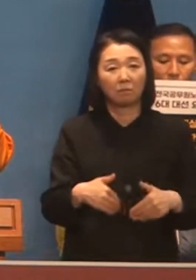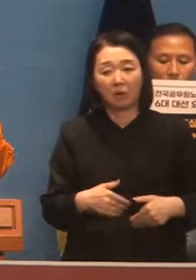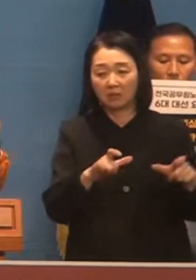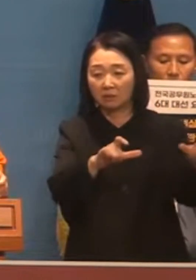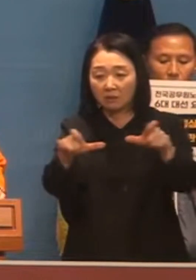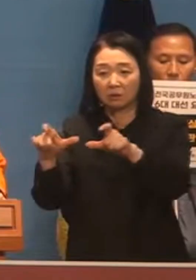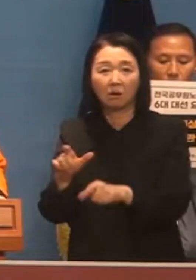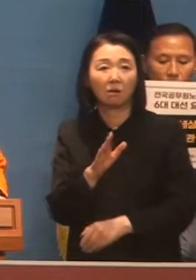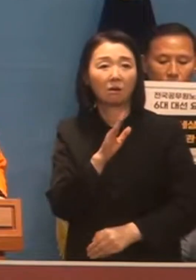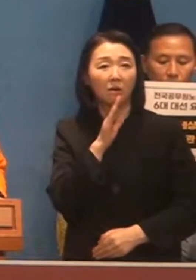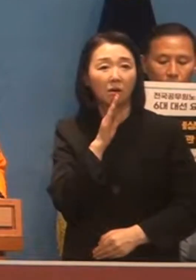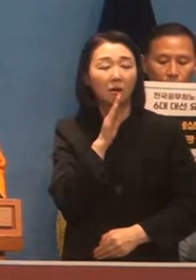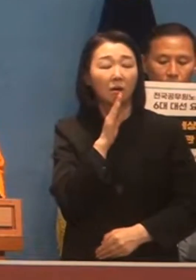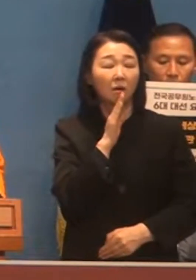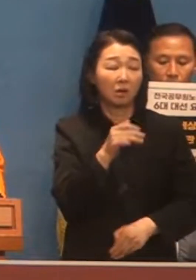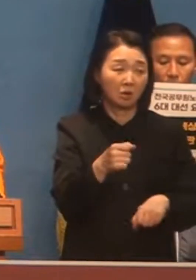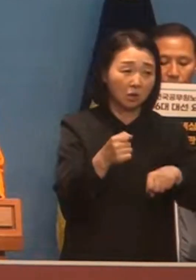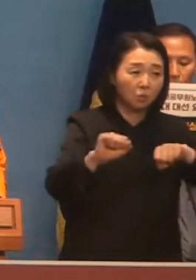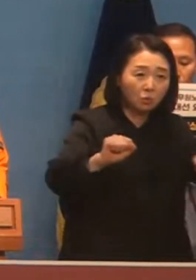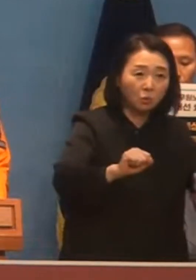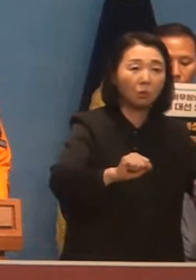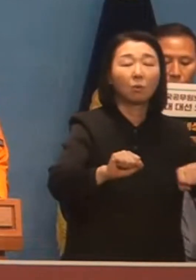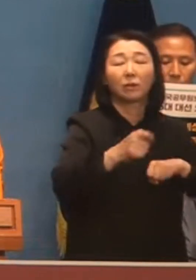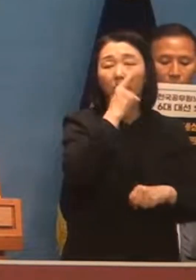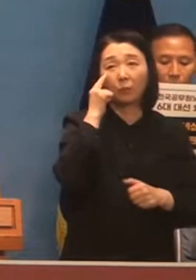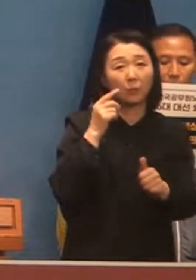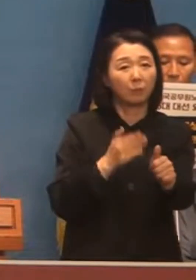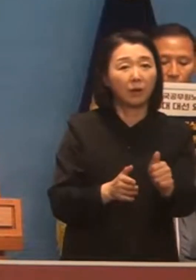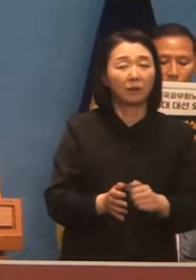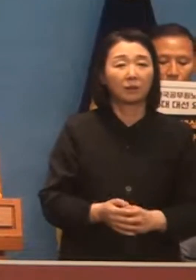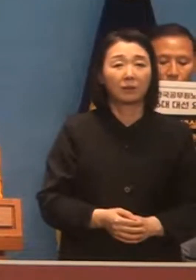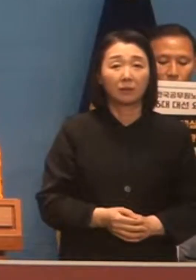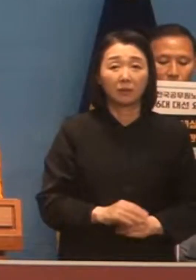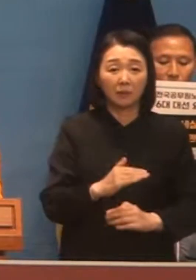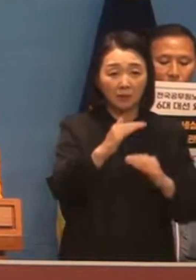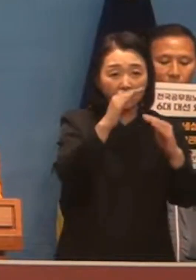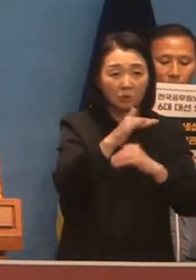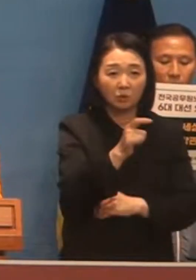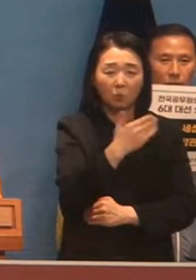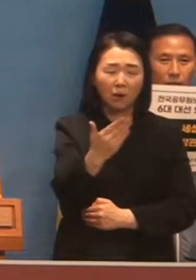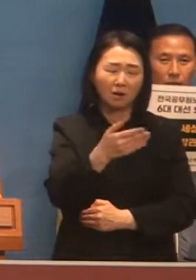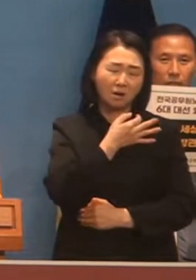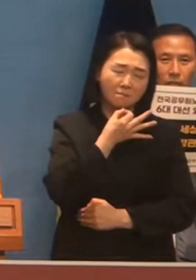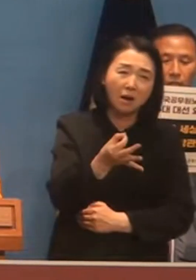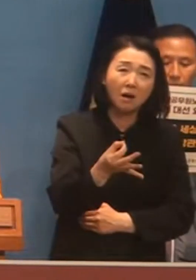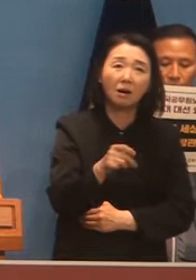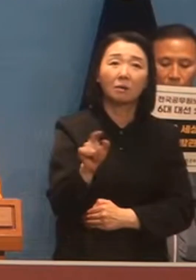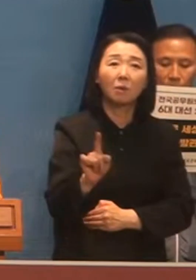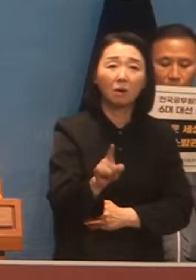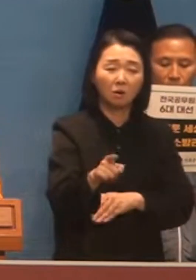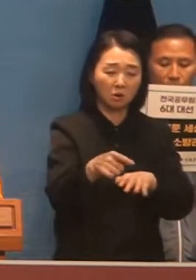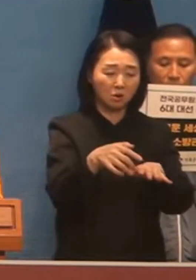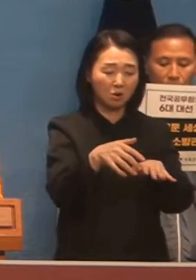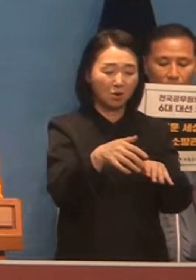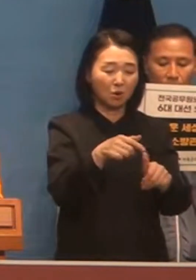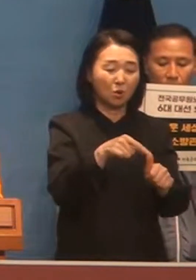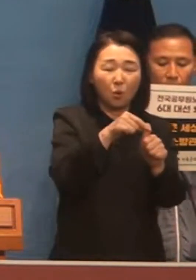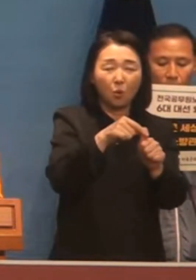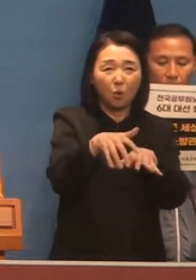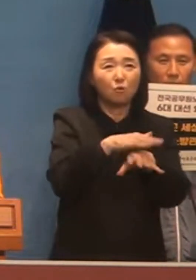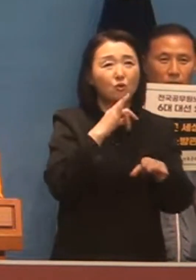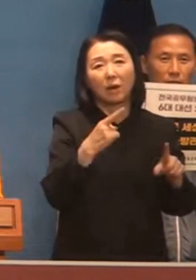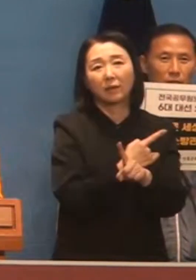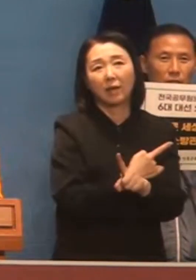지역에서 실질적인 노조 활동을 보장하라. 이와 같은 소방관 외침은 단순히 고용구조 개선을 요구하는 것이